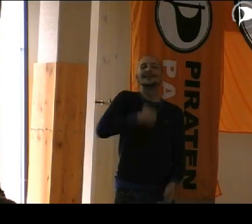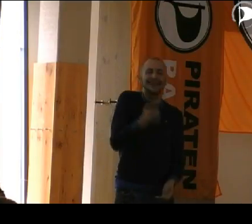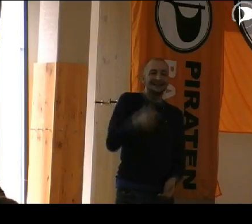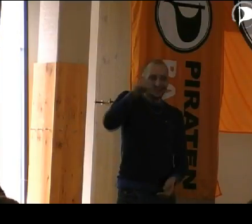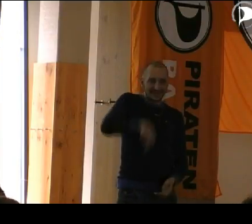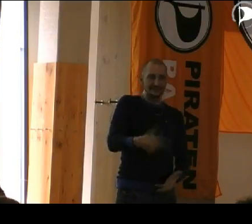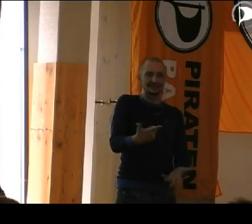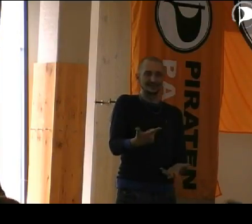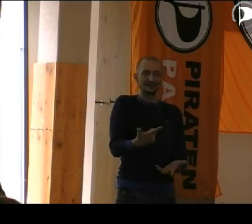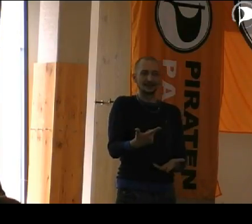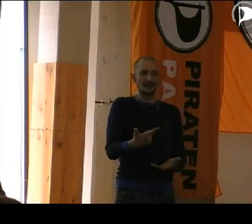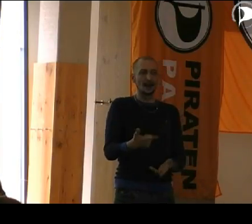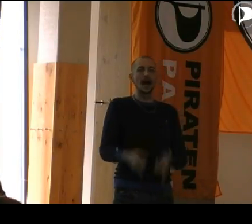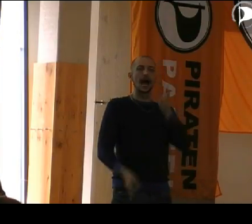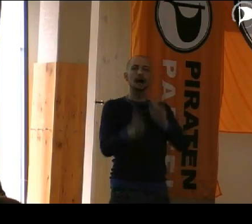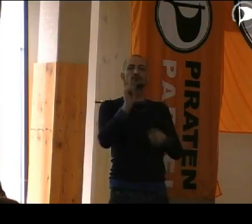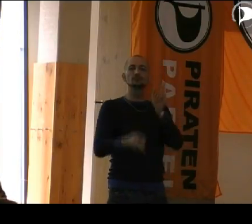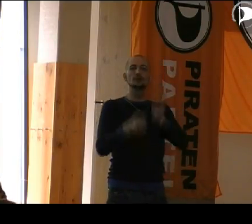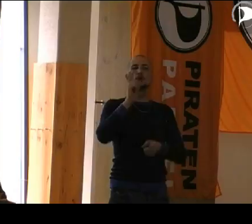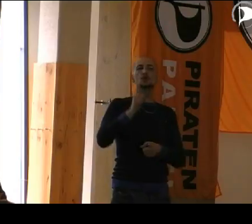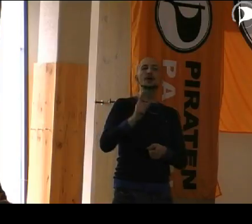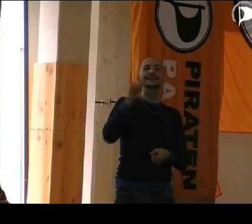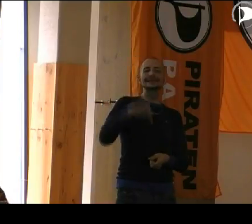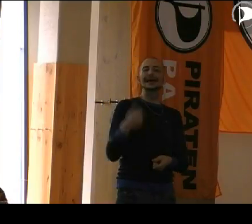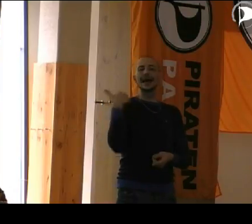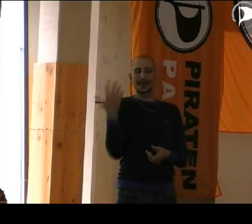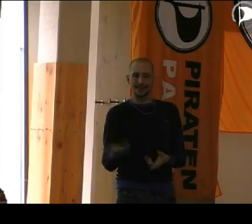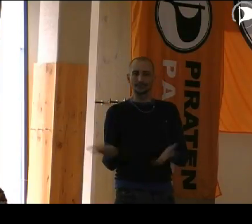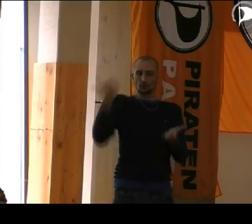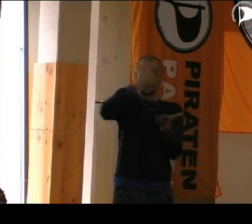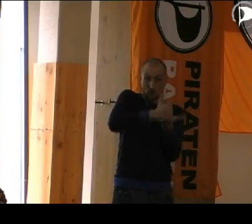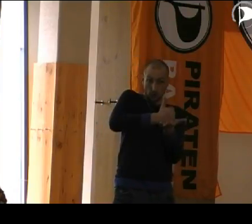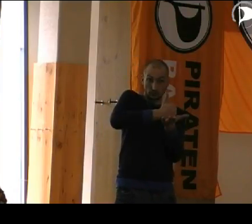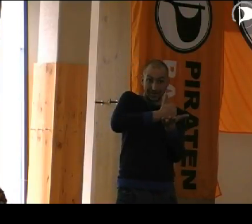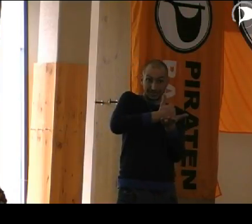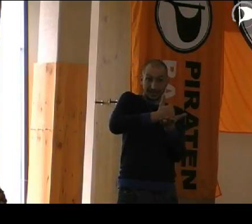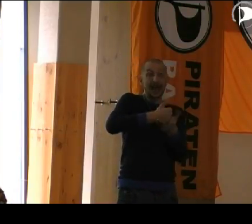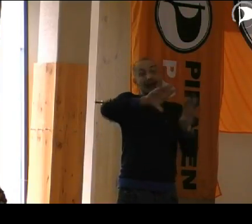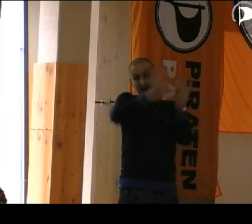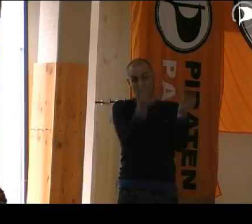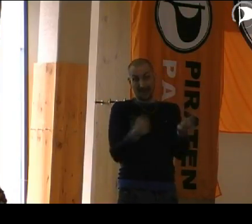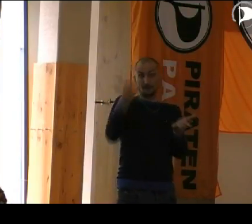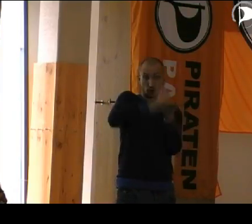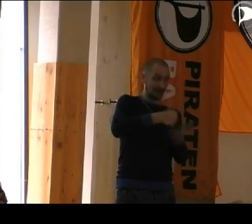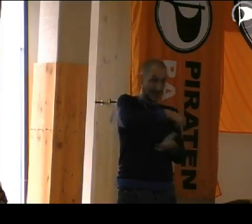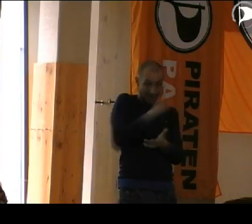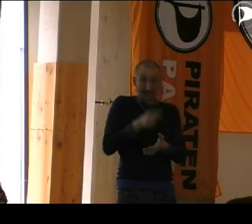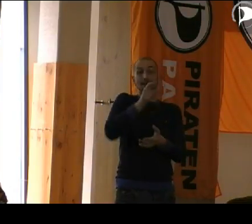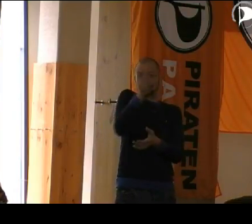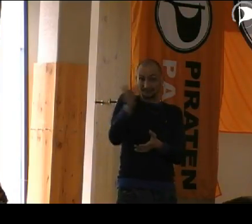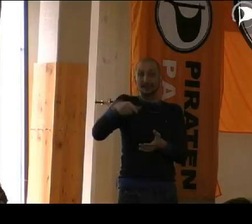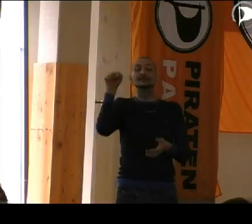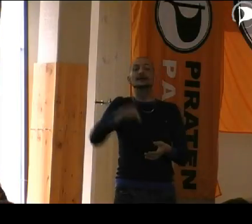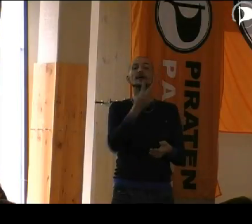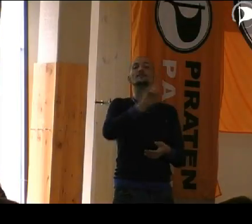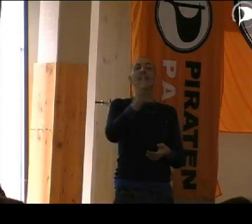da kommt jetzt die abstimmung auf entlastung des vorstands als gesamtes erst dafür dass die bisherige